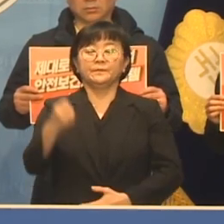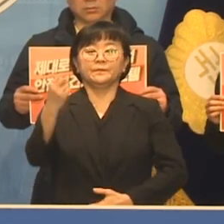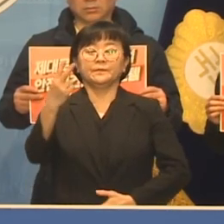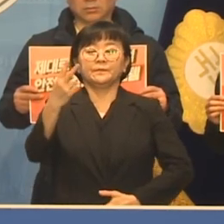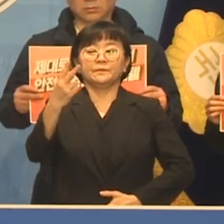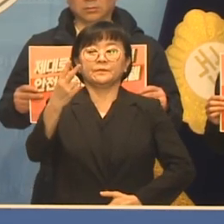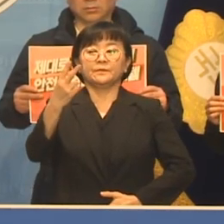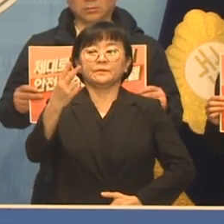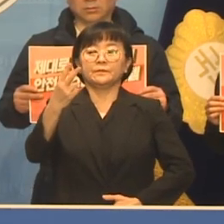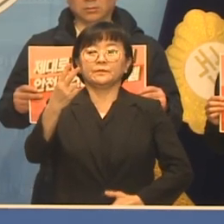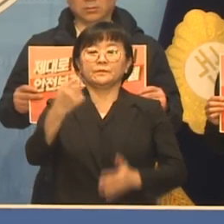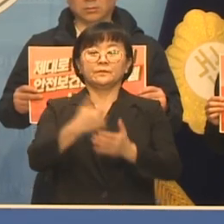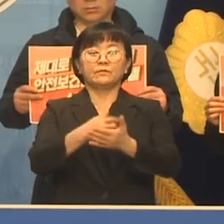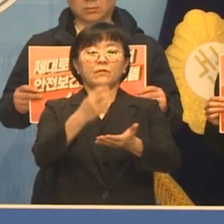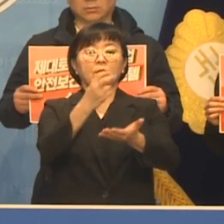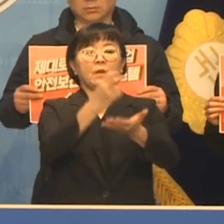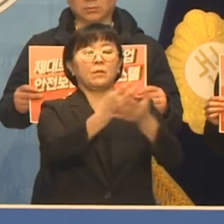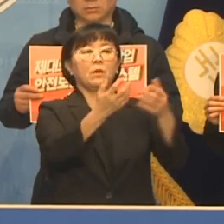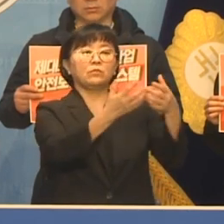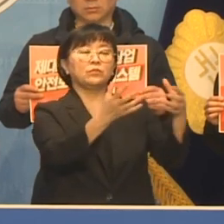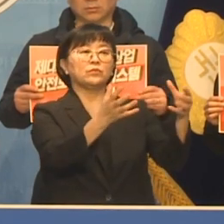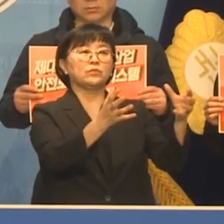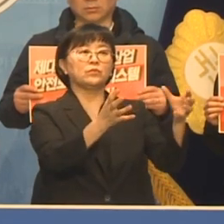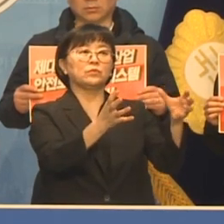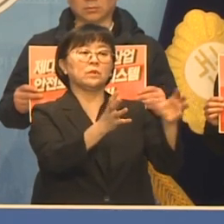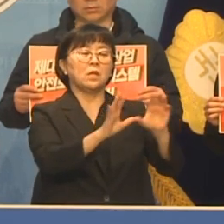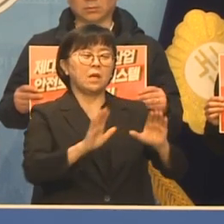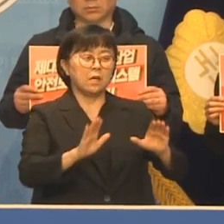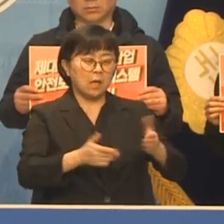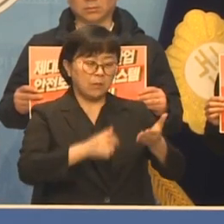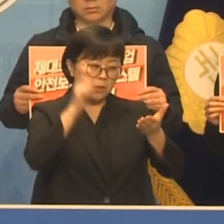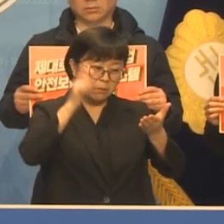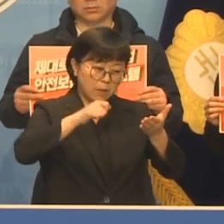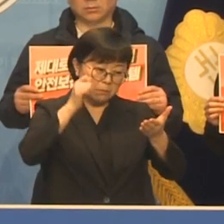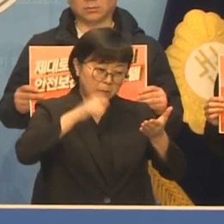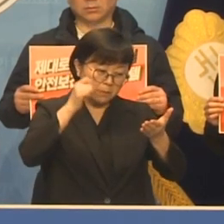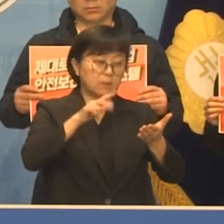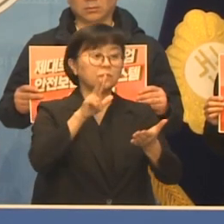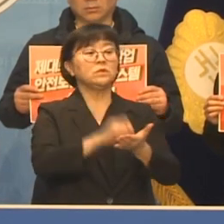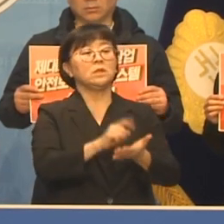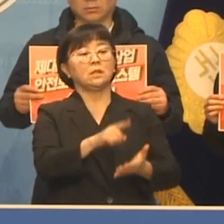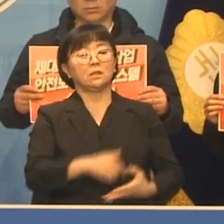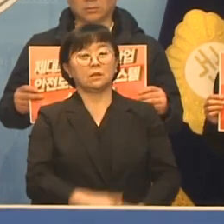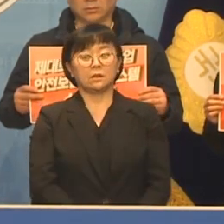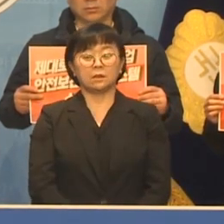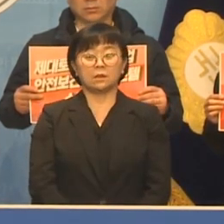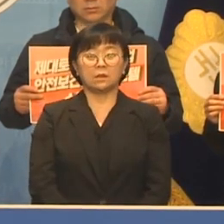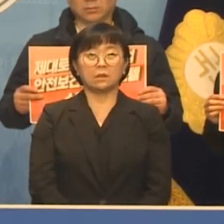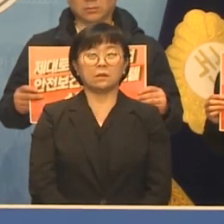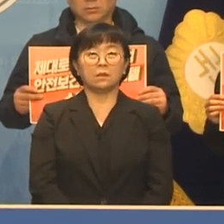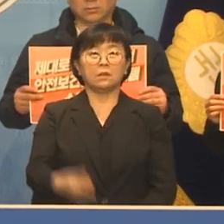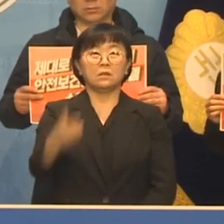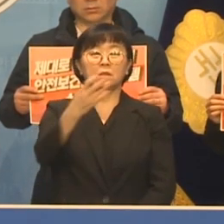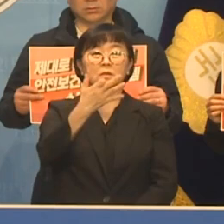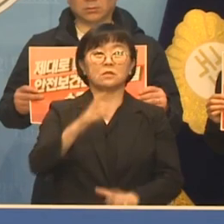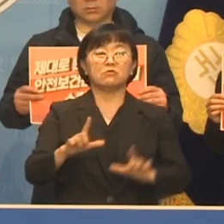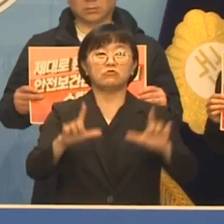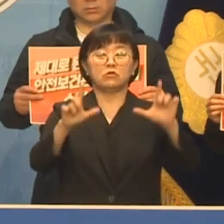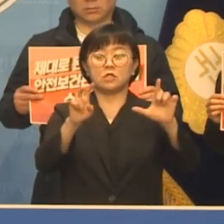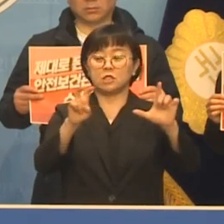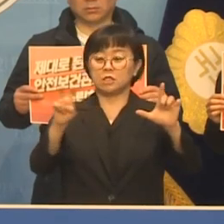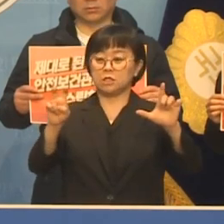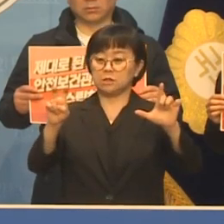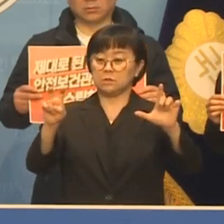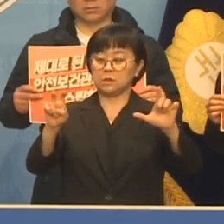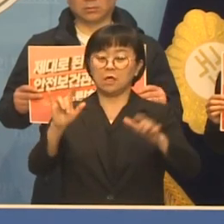그리고 사법부의 솜방망이 처벌도 문제입니다. 2019년,